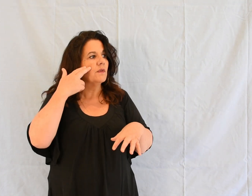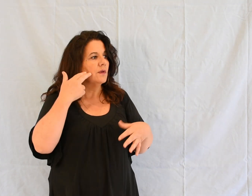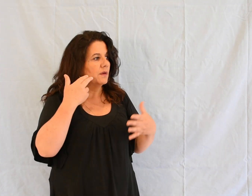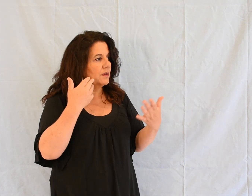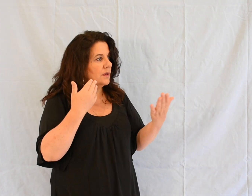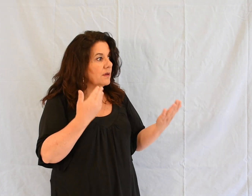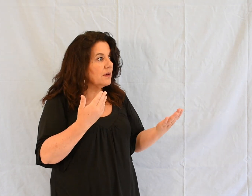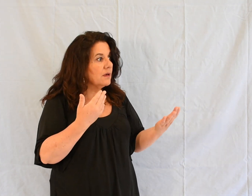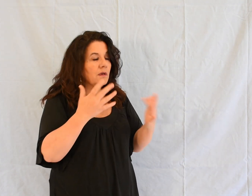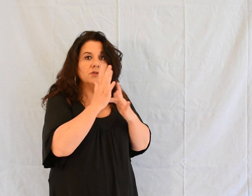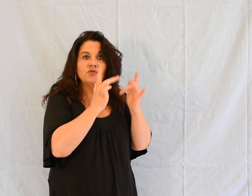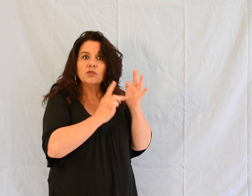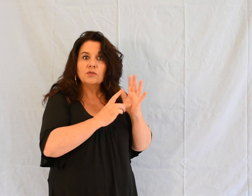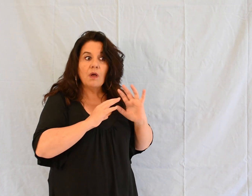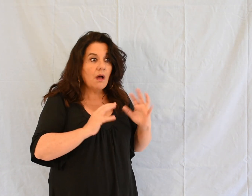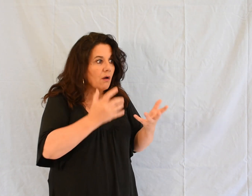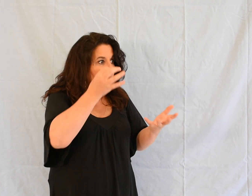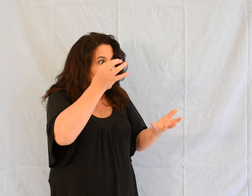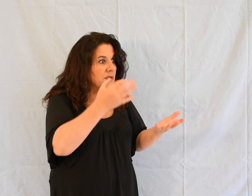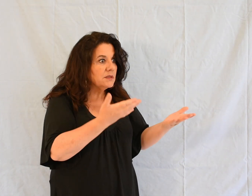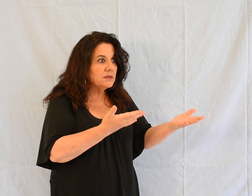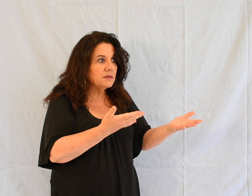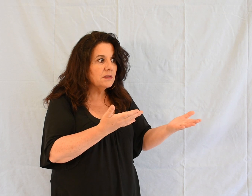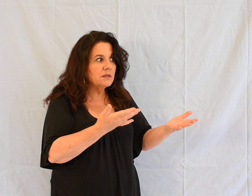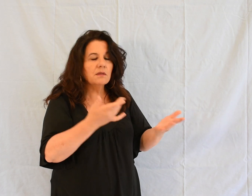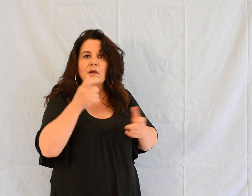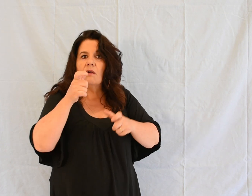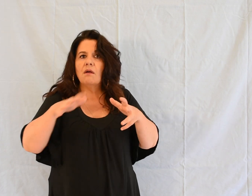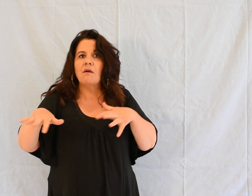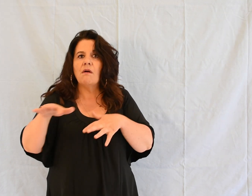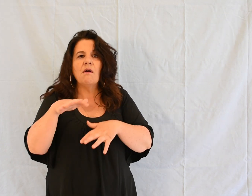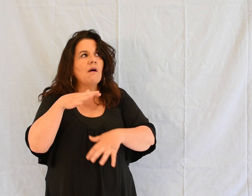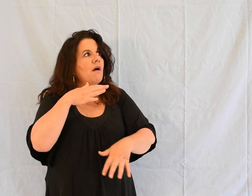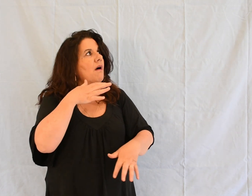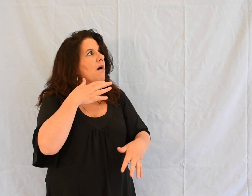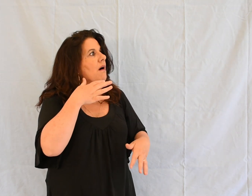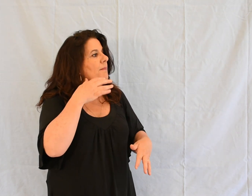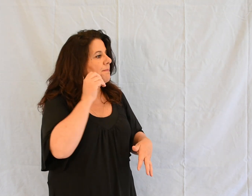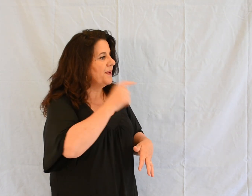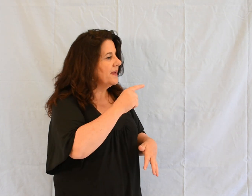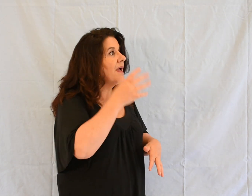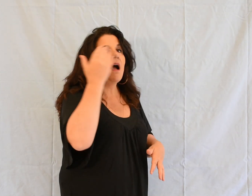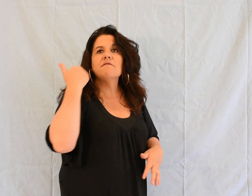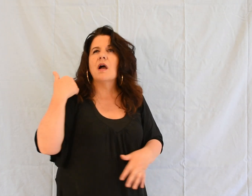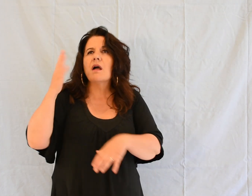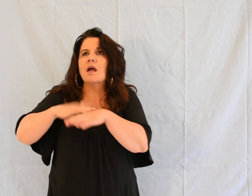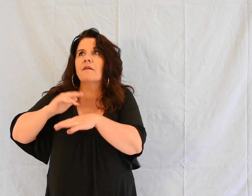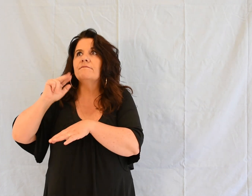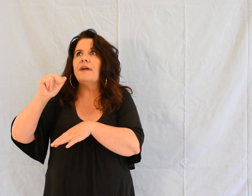avait accompli, les gens disaient, « C'est vraiment lui le prophète annoncé, celui qui vient dans le